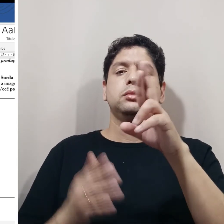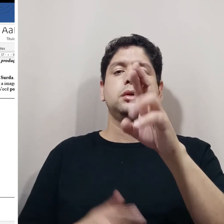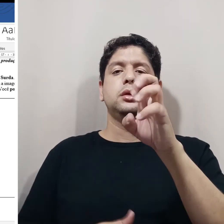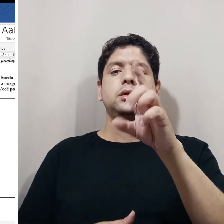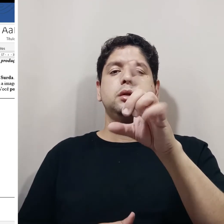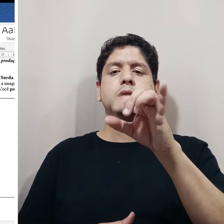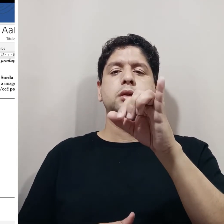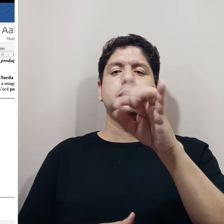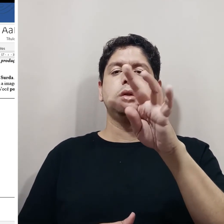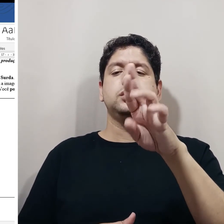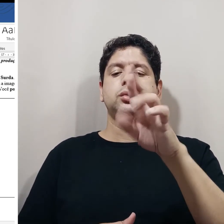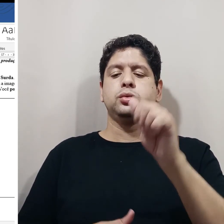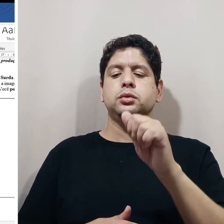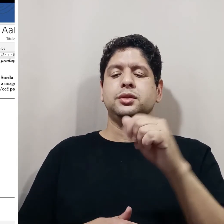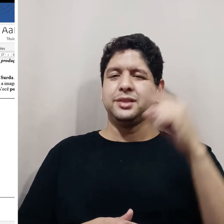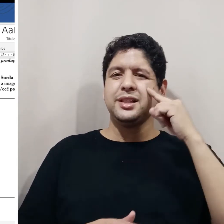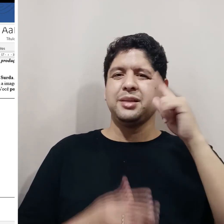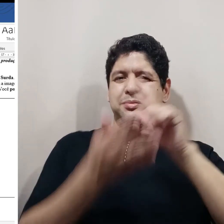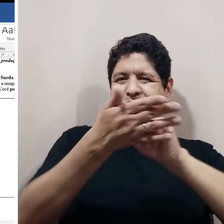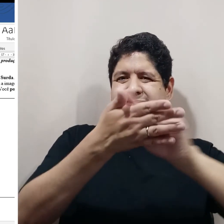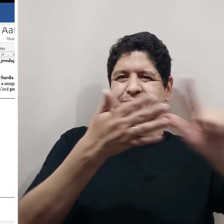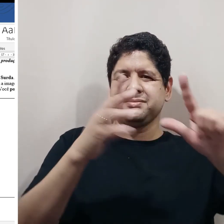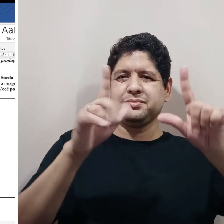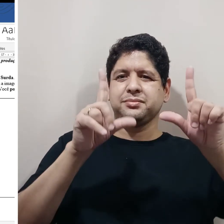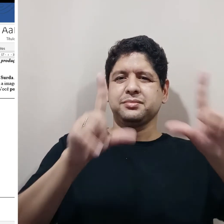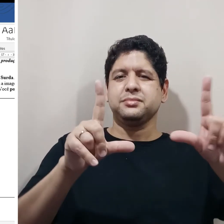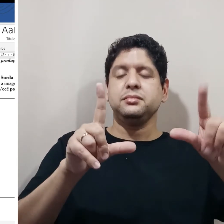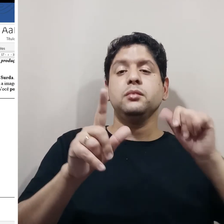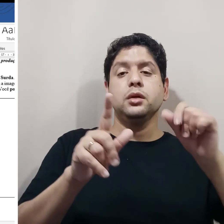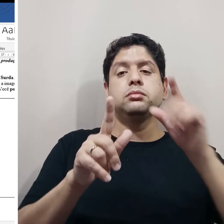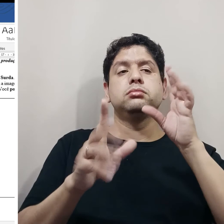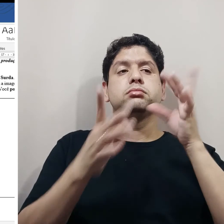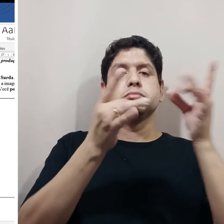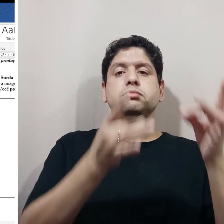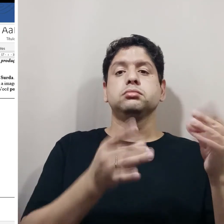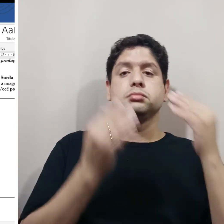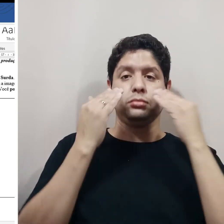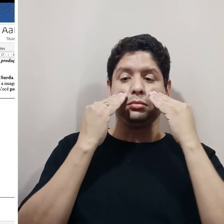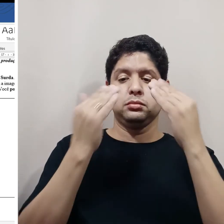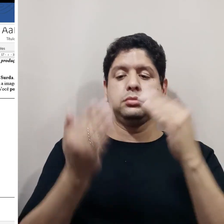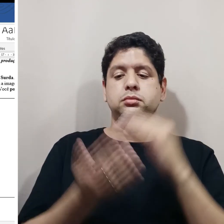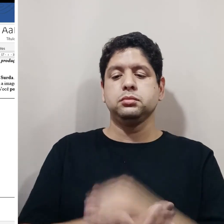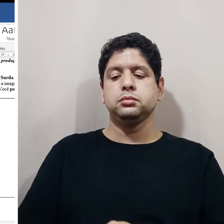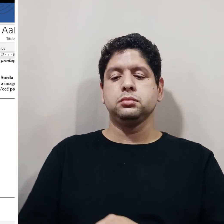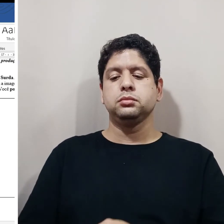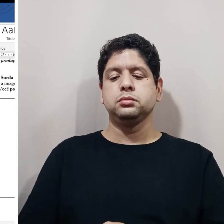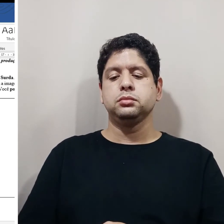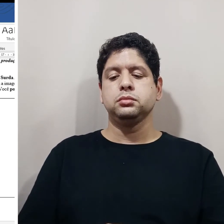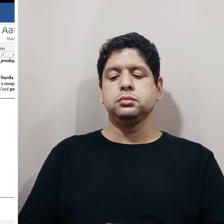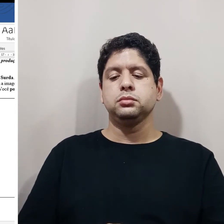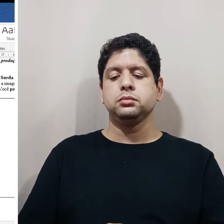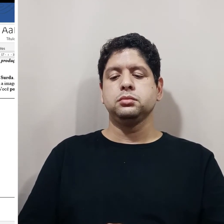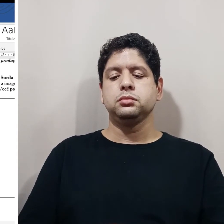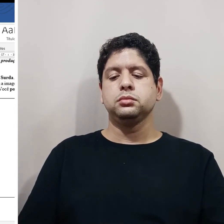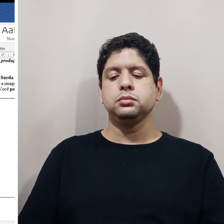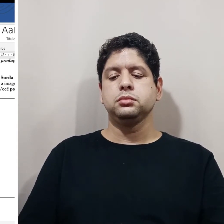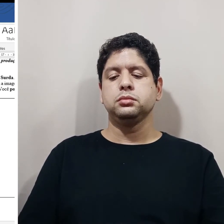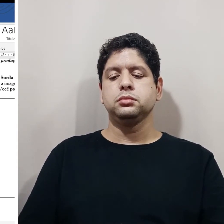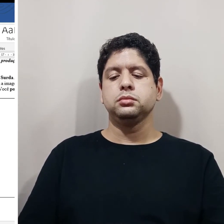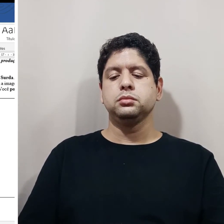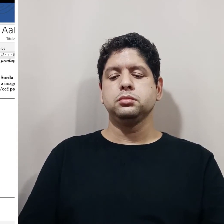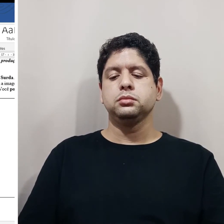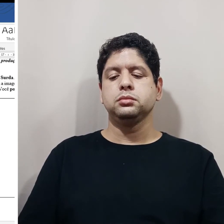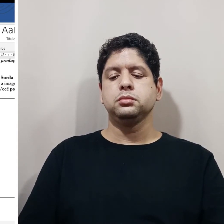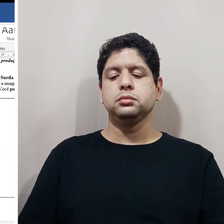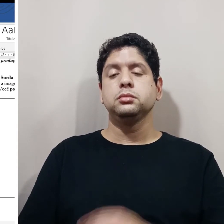o que outro fez, tá, gente? É pegar, fazer recortes e com esses recortes você montar, né, a sua releitura. Então, usar o espaço